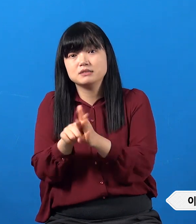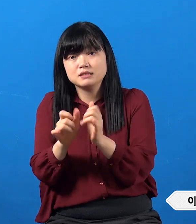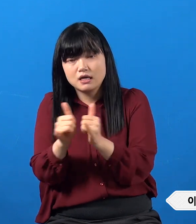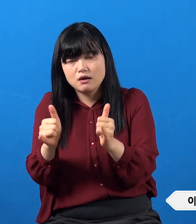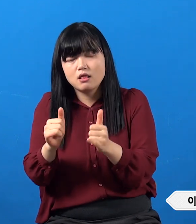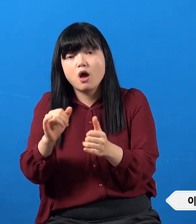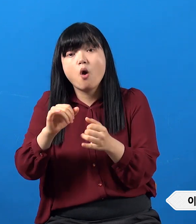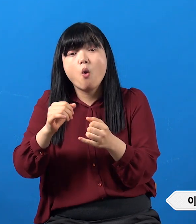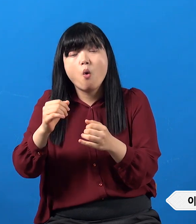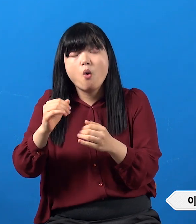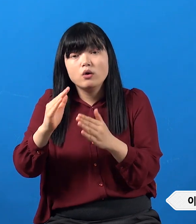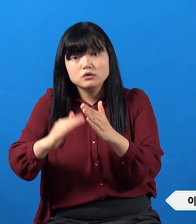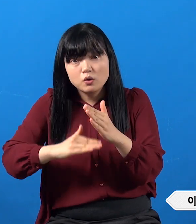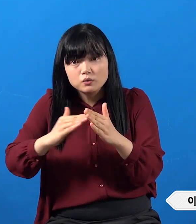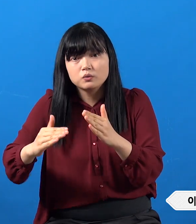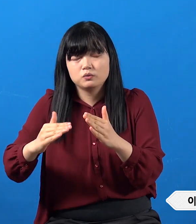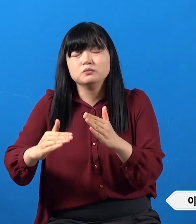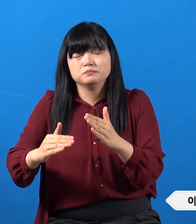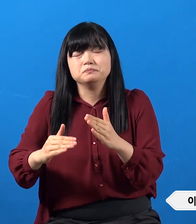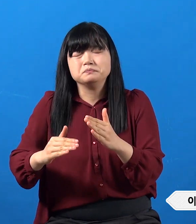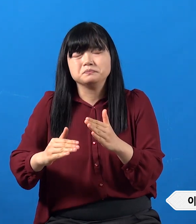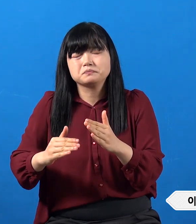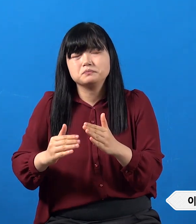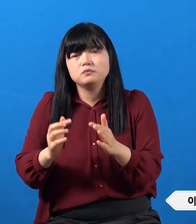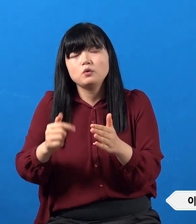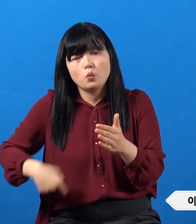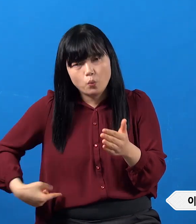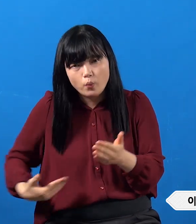회개는 아직도 필요하다는 것입니다. 회개는.